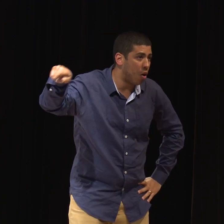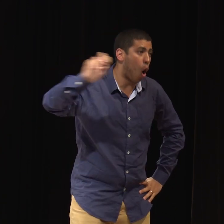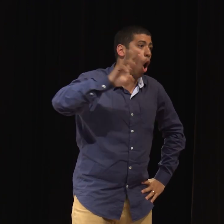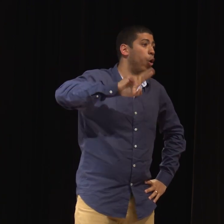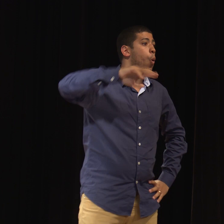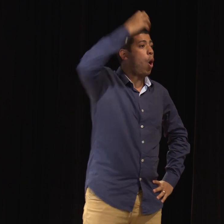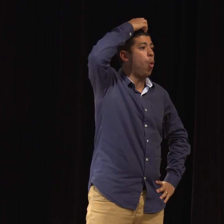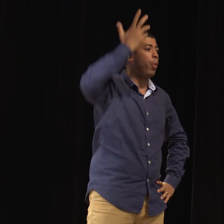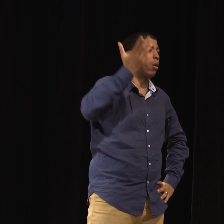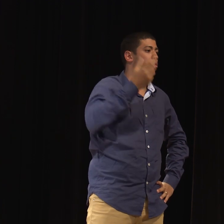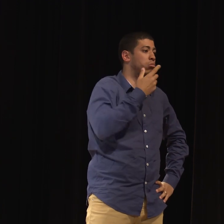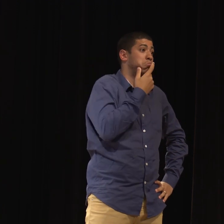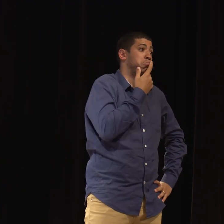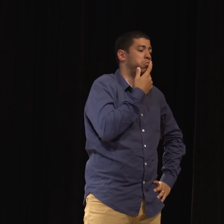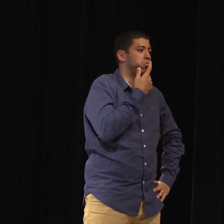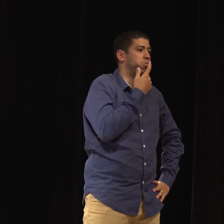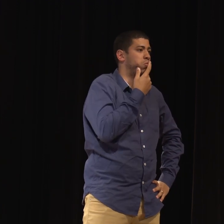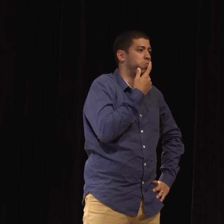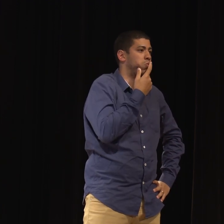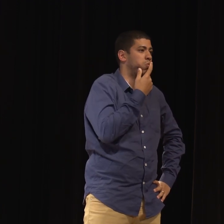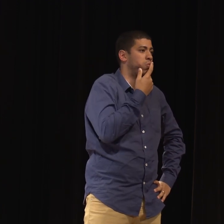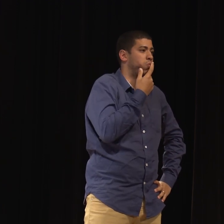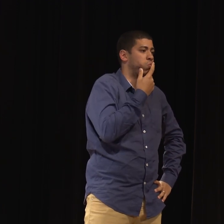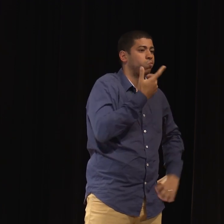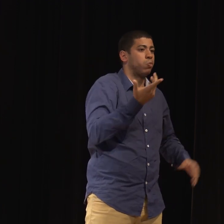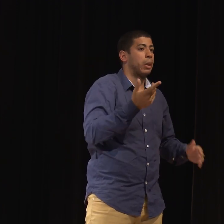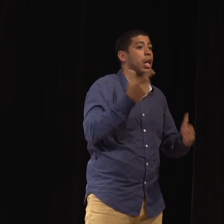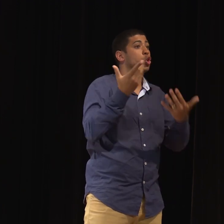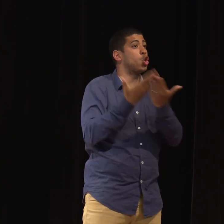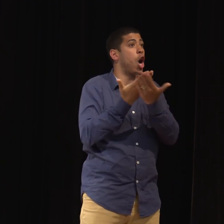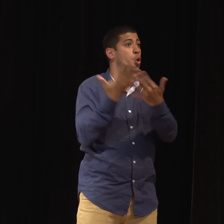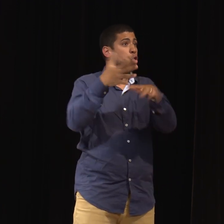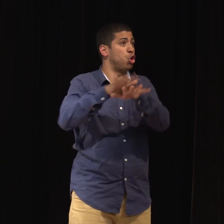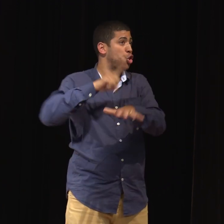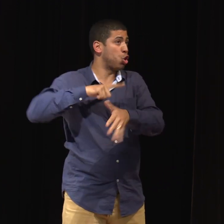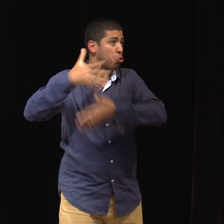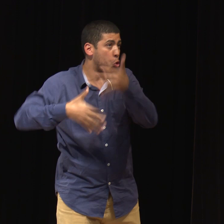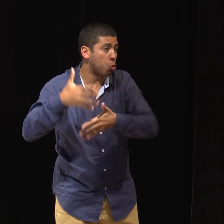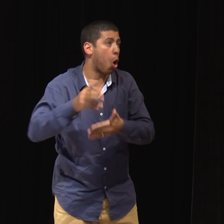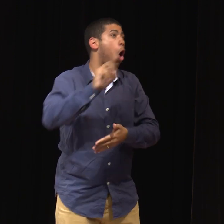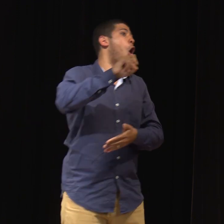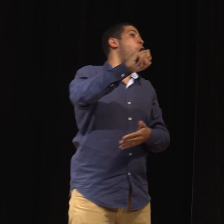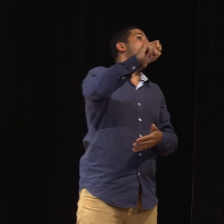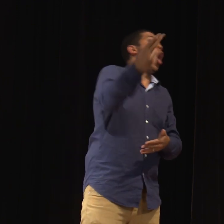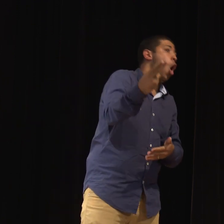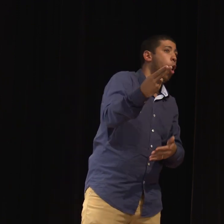A culpa é dela? Não, a culpa não é dela. Que esquisito isso, né? Então, na escola de